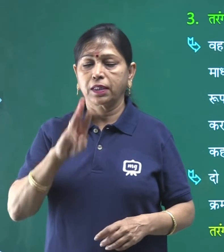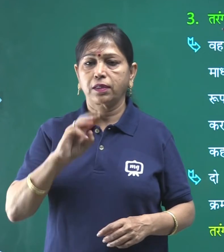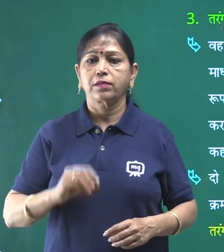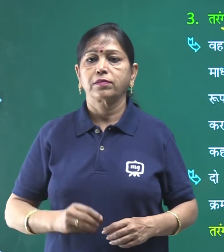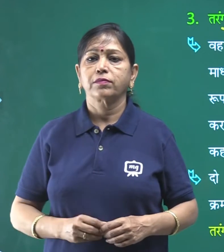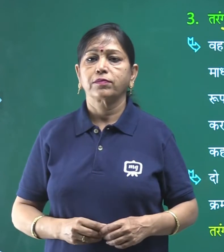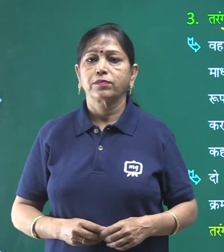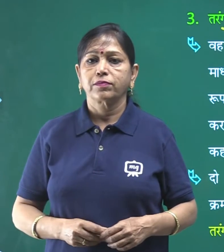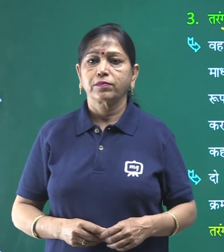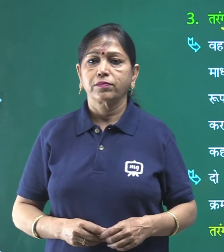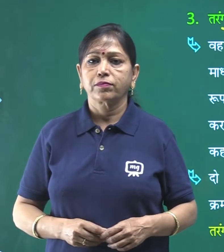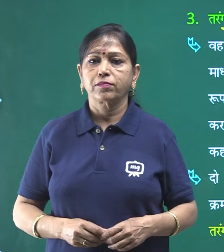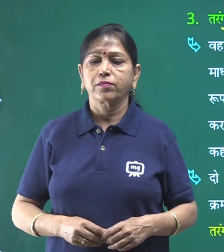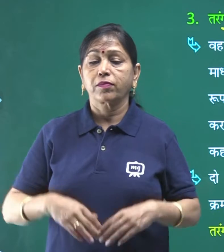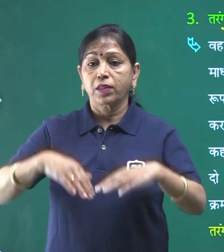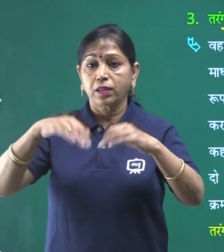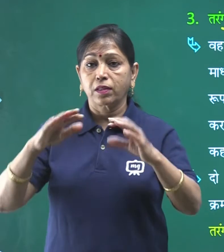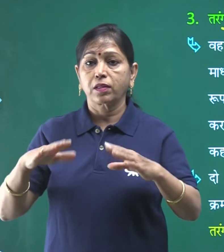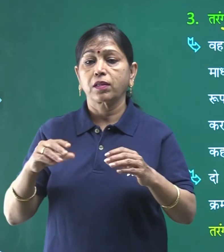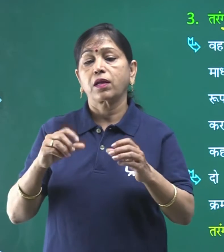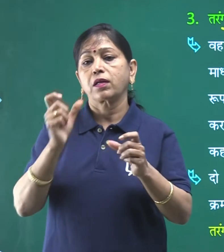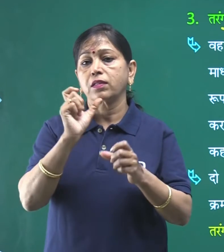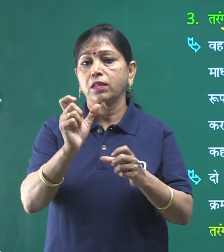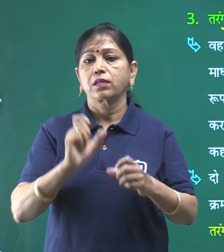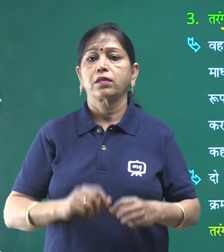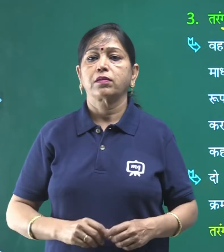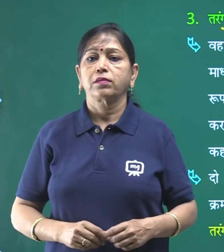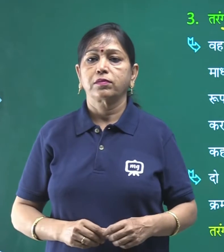3. तरंग दैर्घ्य,